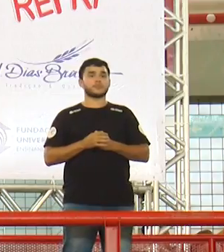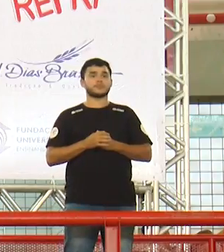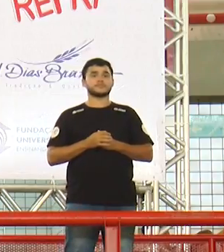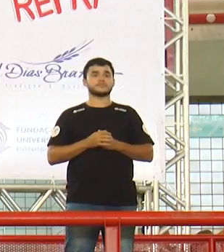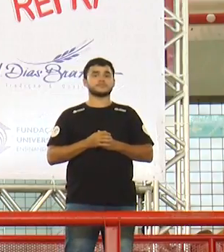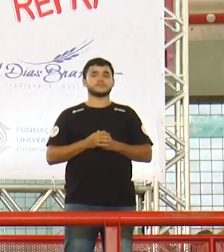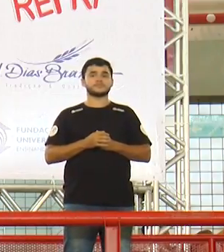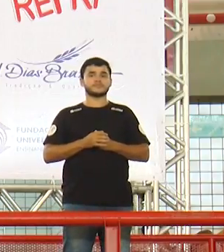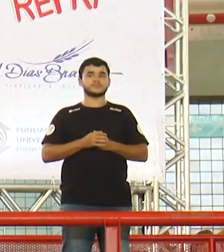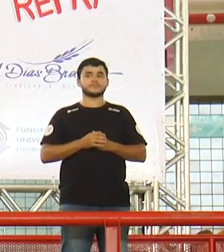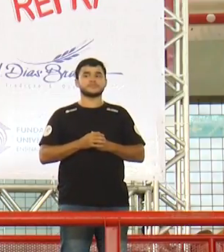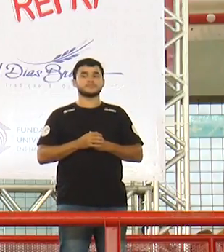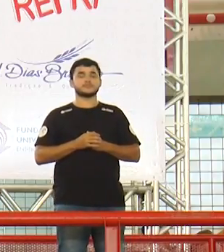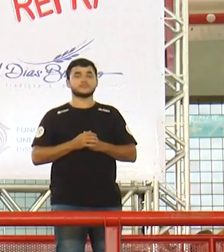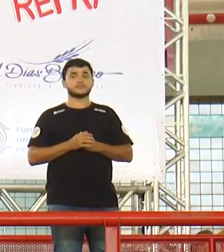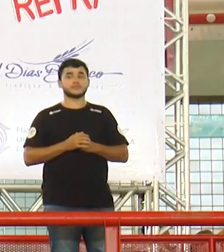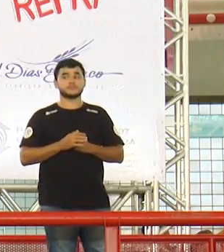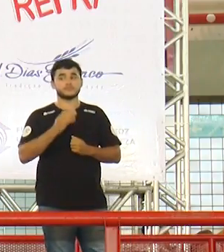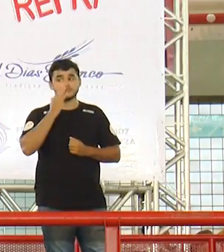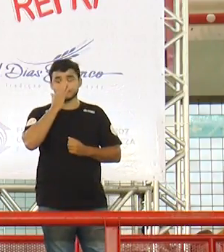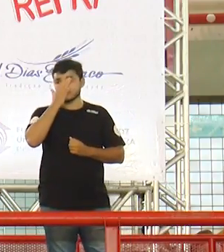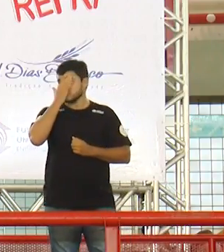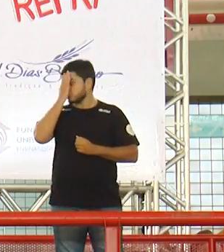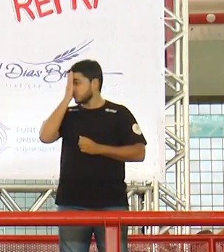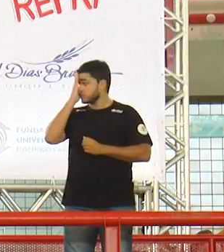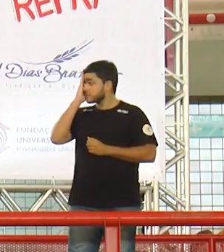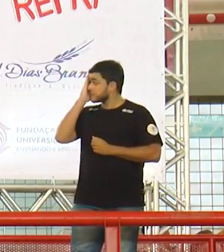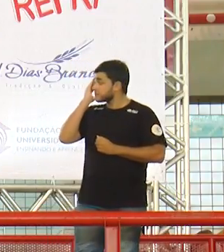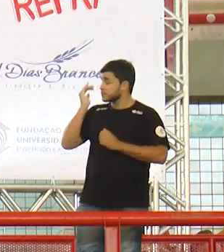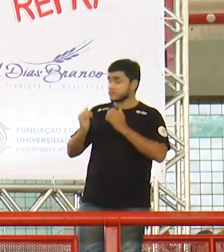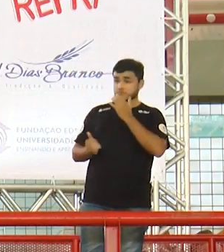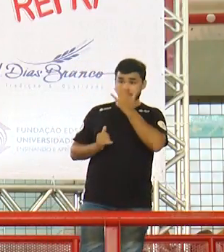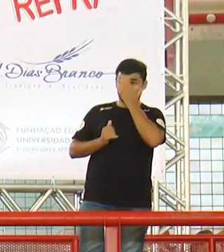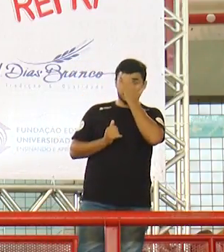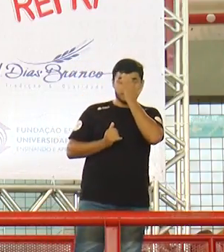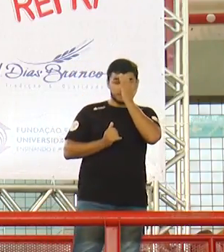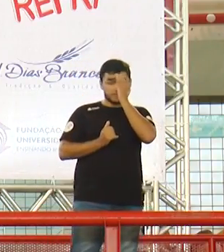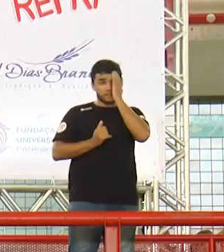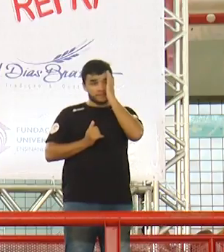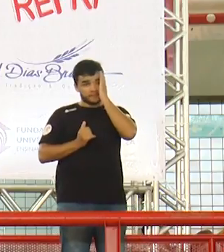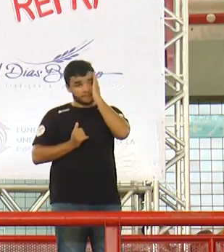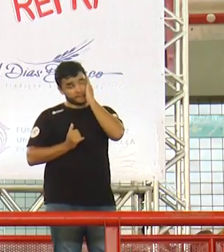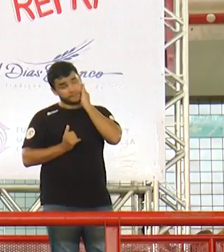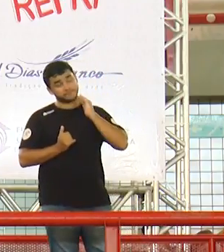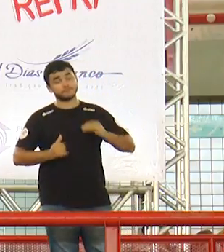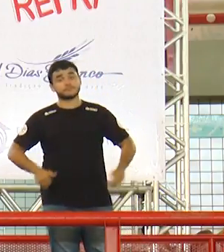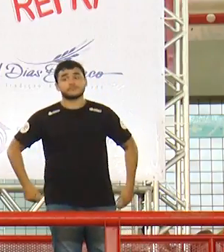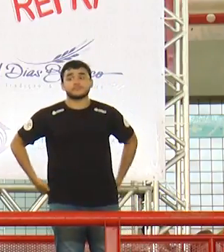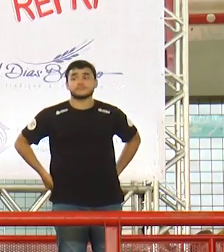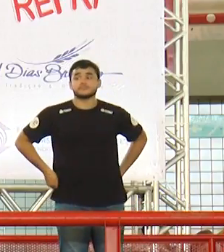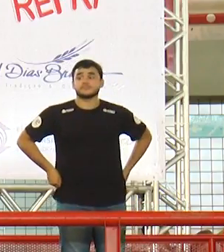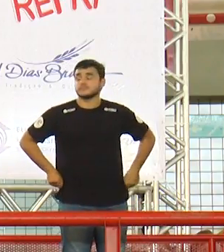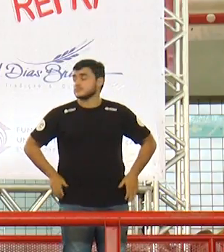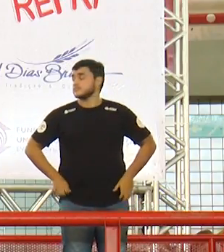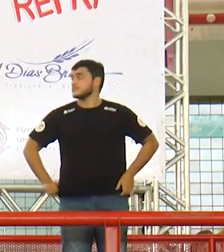Agora, colegas, eu vou só aqui, em sua homenagem, acima de tudo, tomar aqui um pouquinho de...